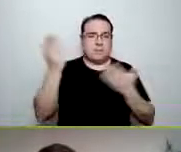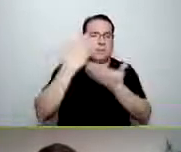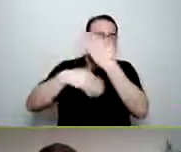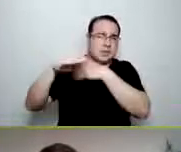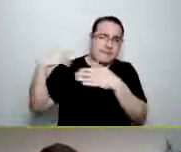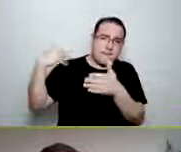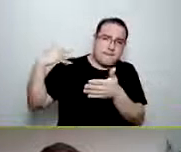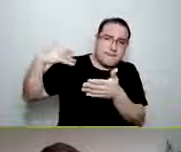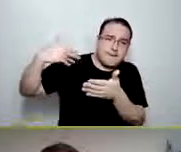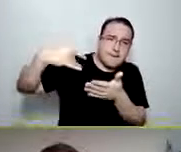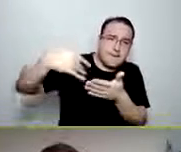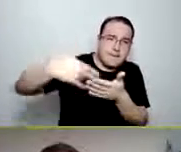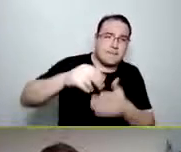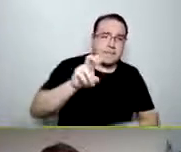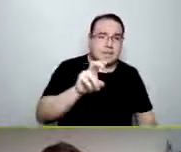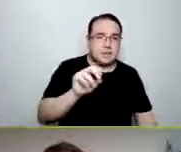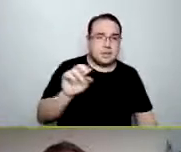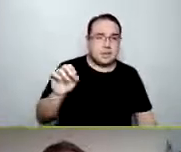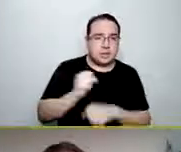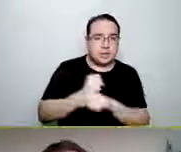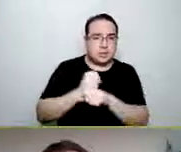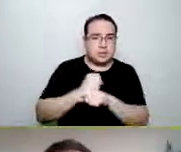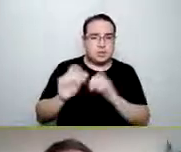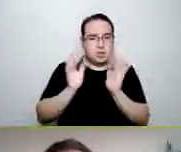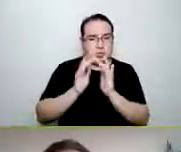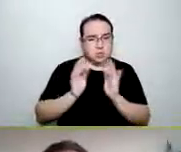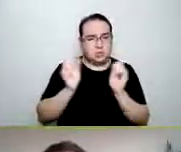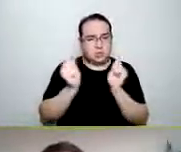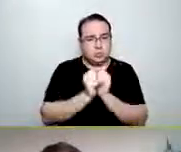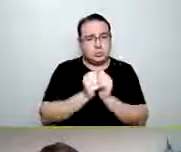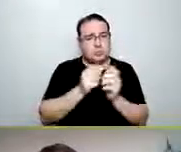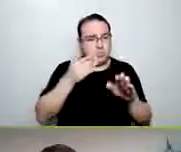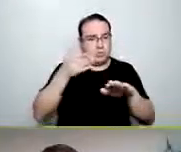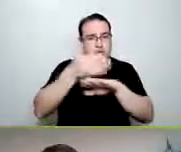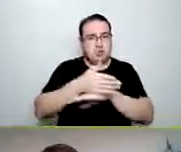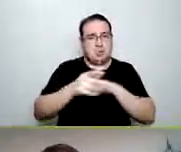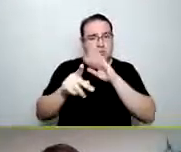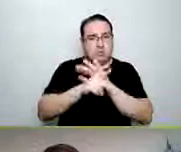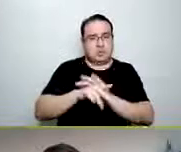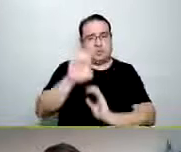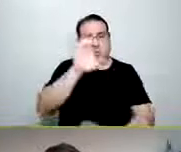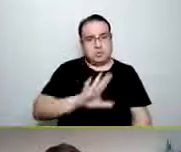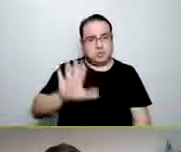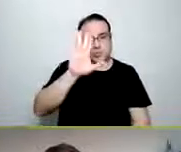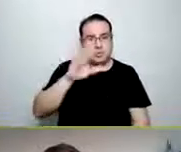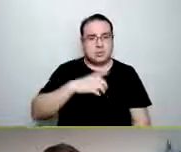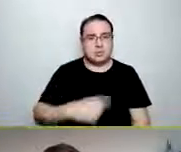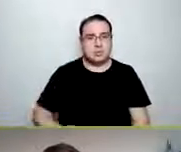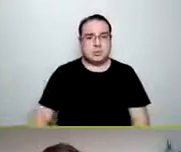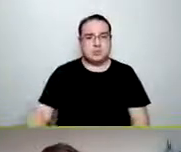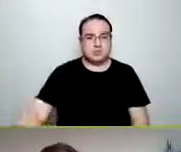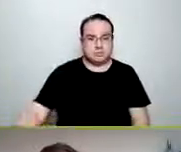decorrer desses últimos 500 anos, desde o primeiro contato, desde a primeira invasão dos europeus em território